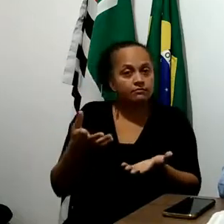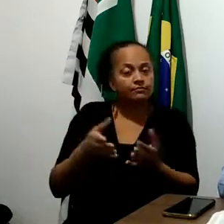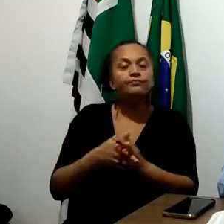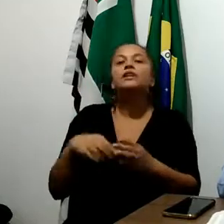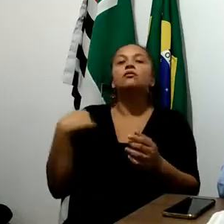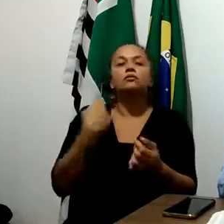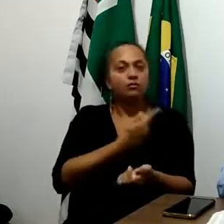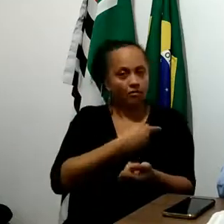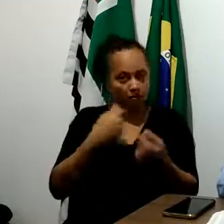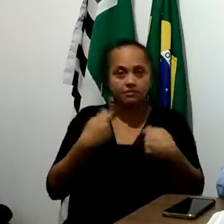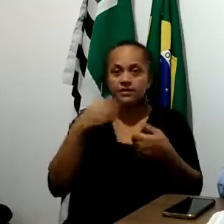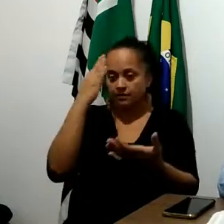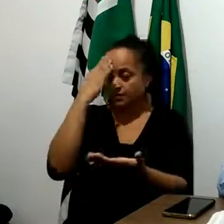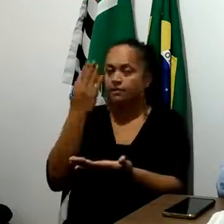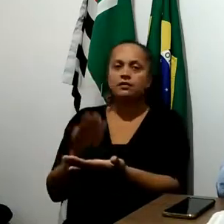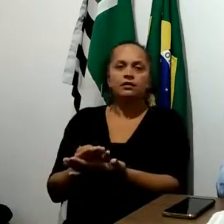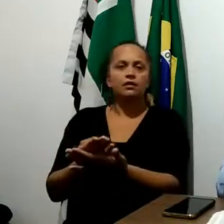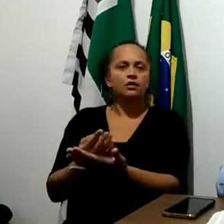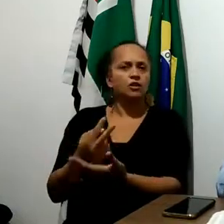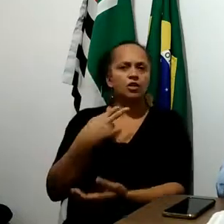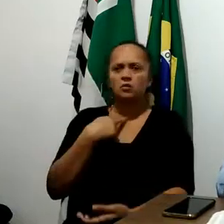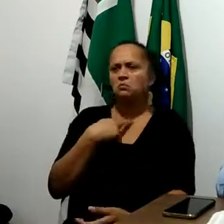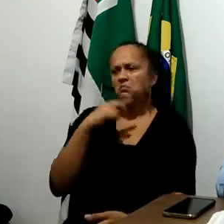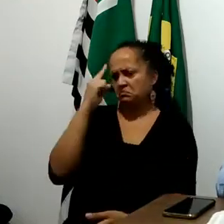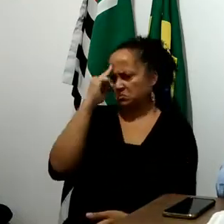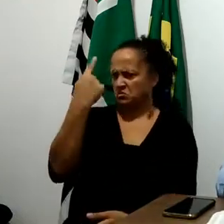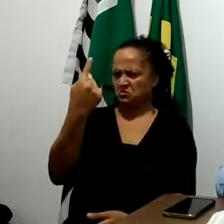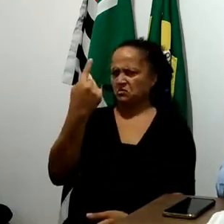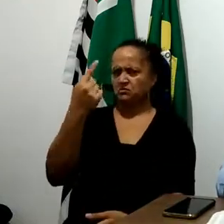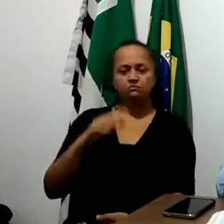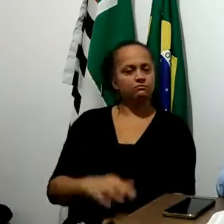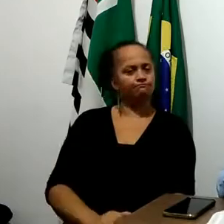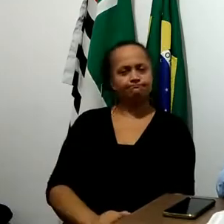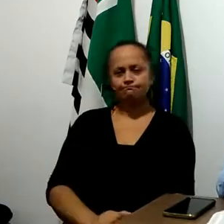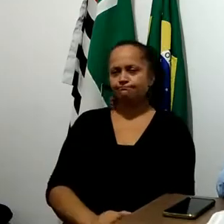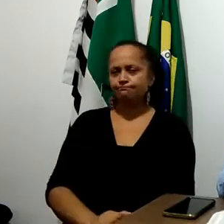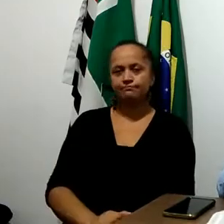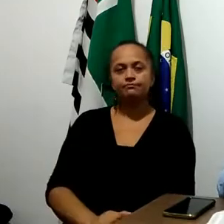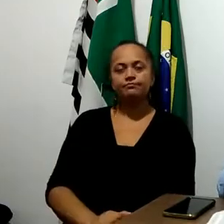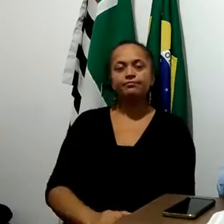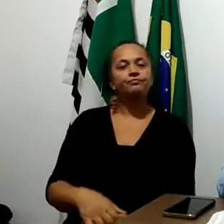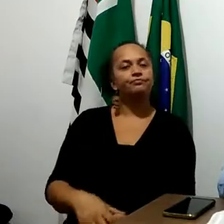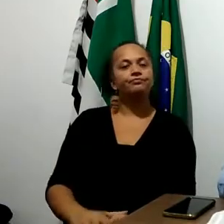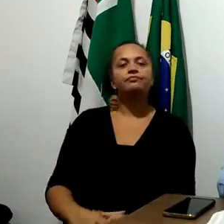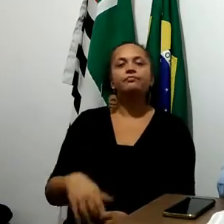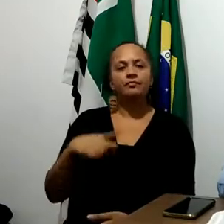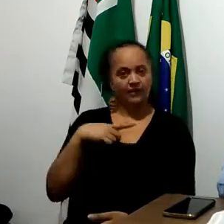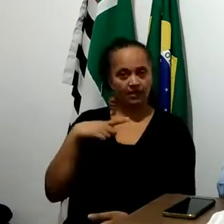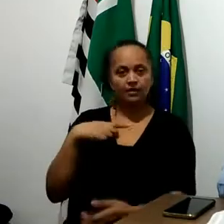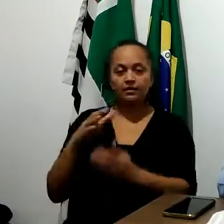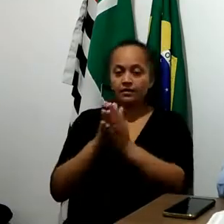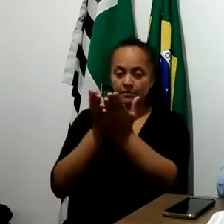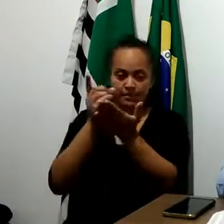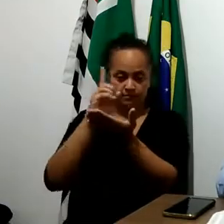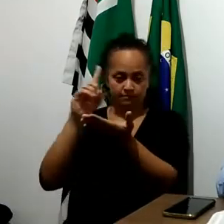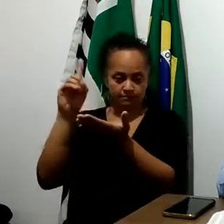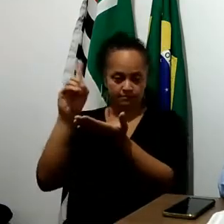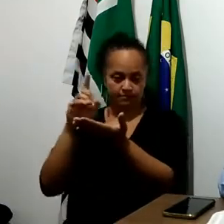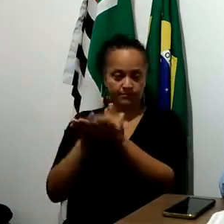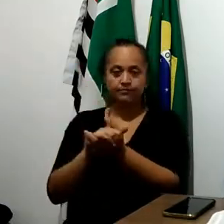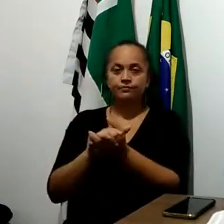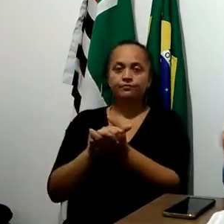palavra de Deus diz, não duvidar do que a Bíblia diz. Tem um texto que eu acho muito interessante que está lá